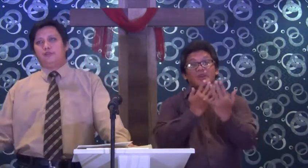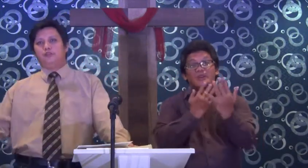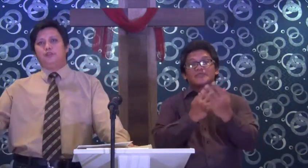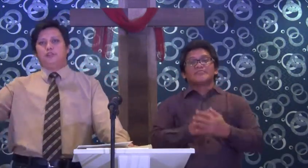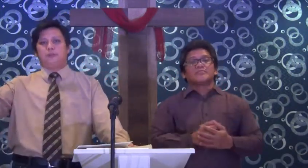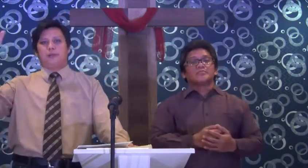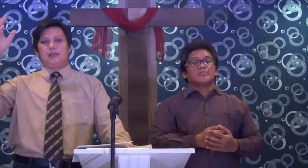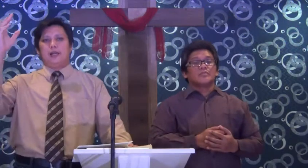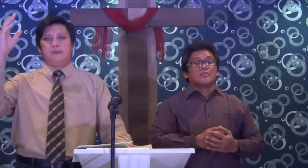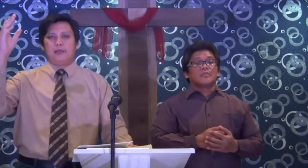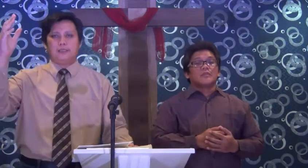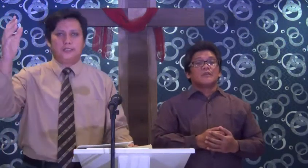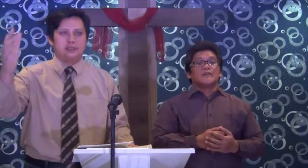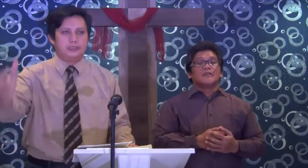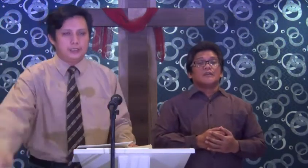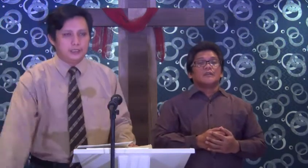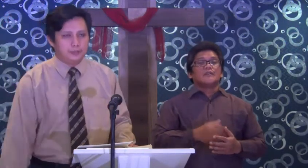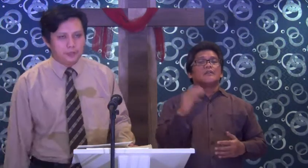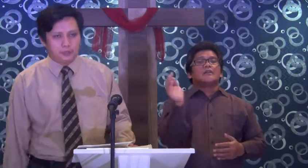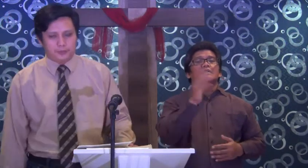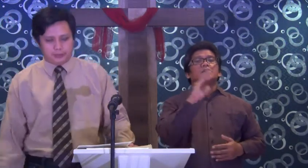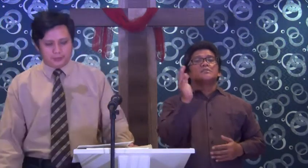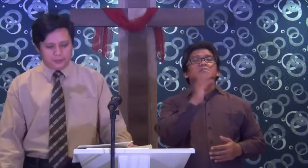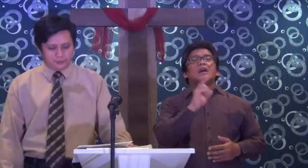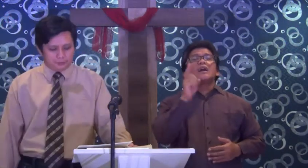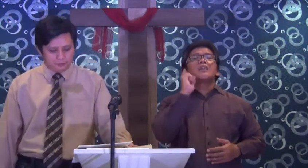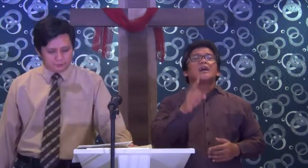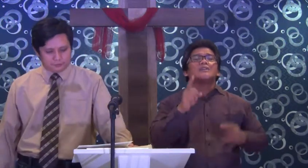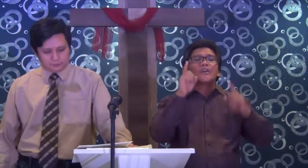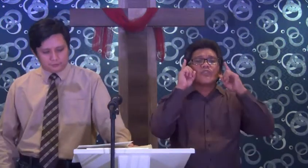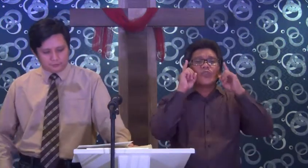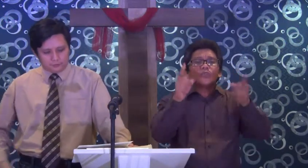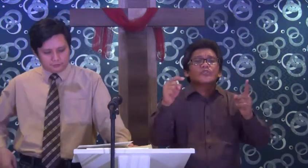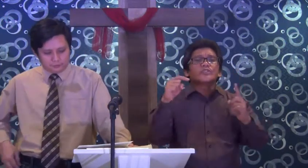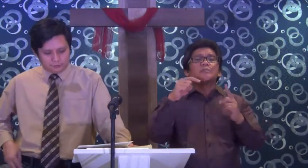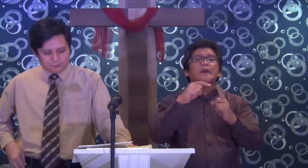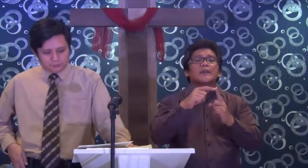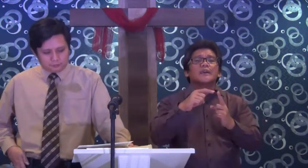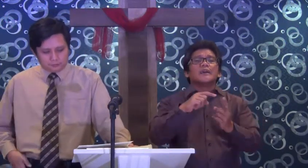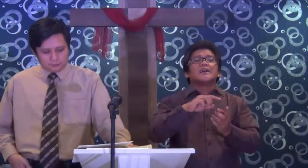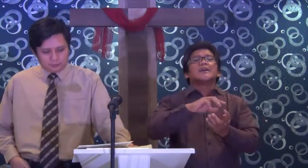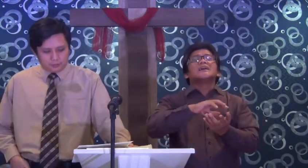Jangan kita fokus kepada apa yang sedang terjadi dalam hidup kita,